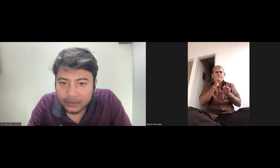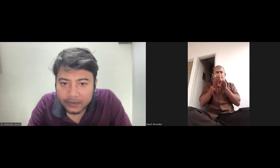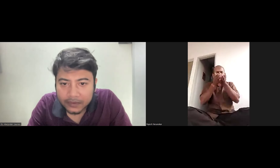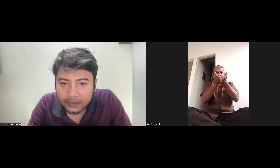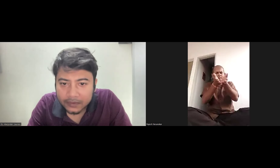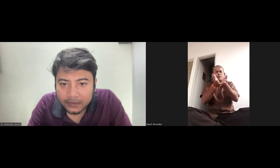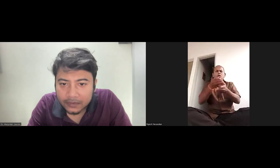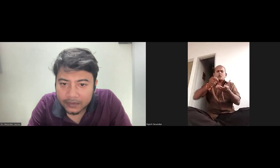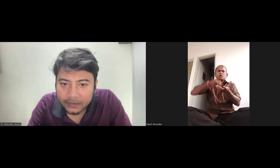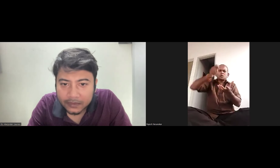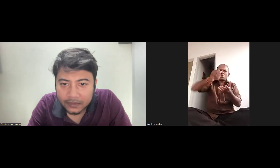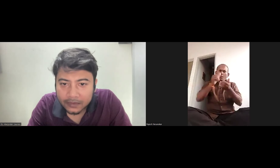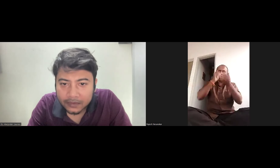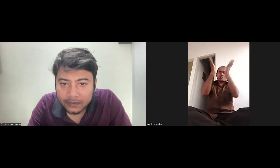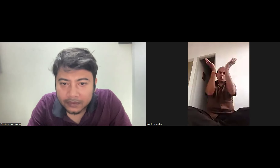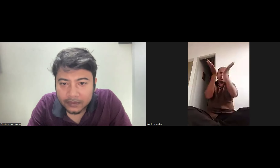तुलसी